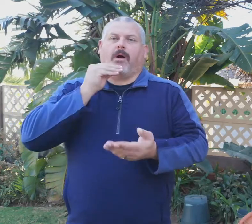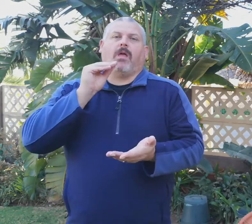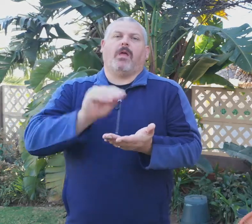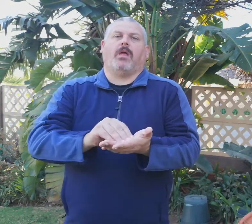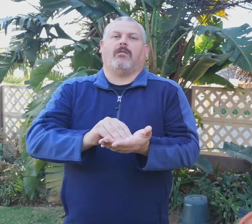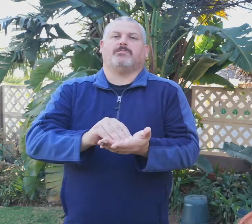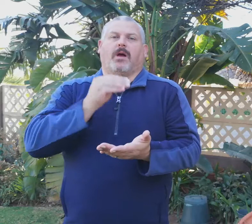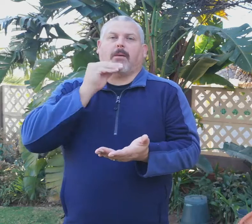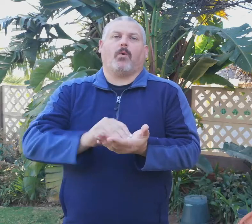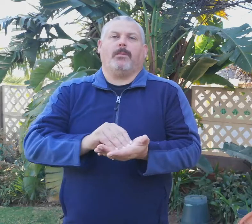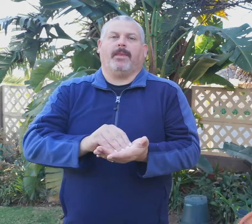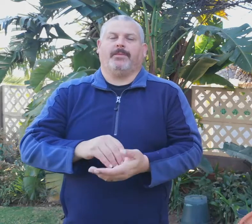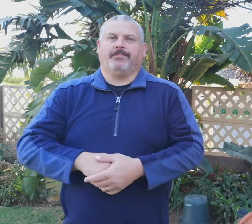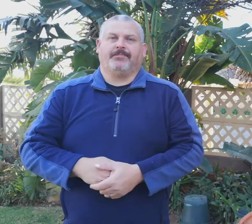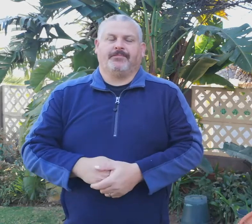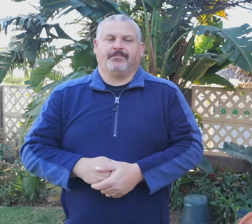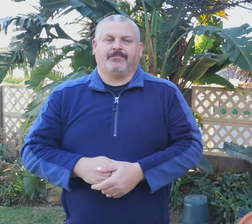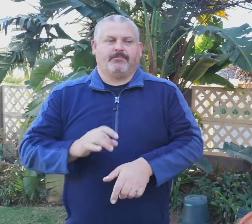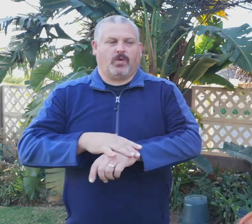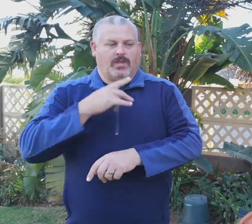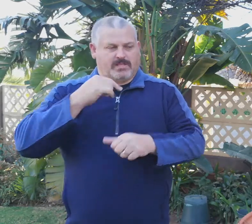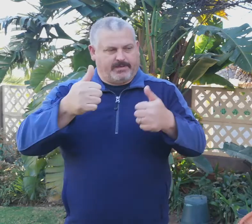maar afspraak, appointment wat is het